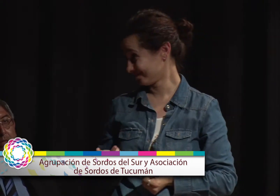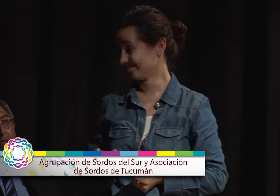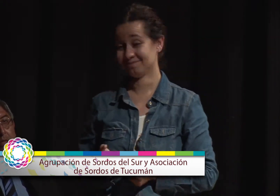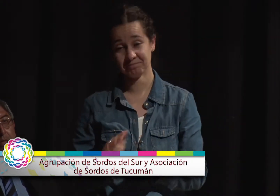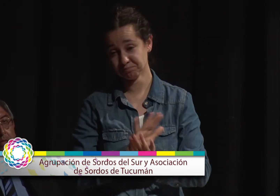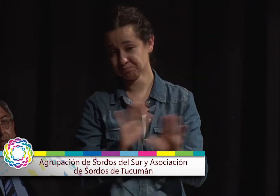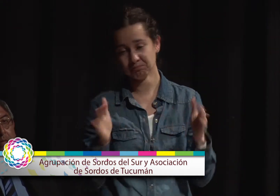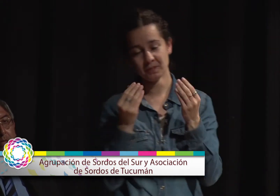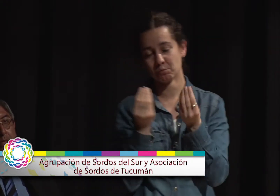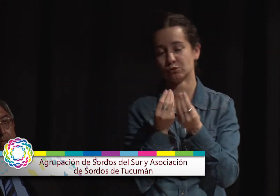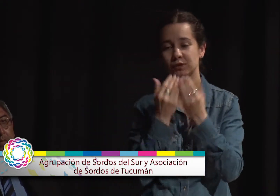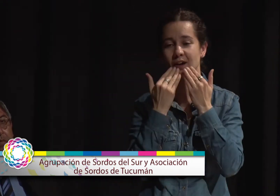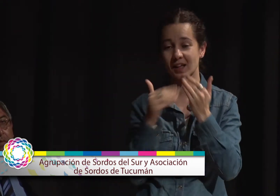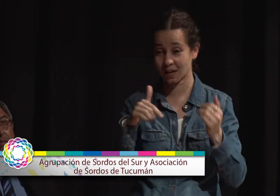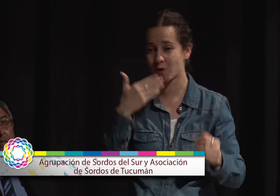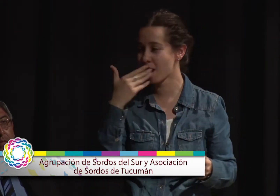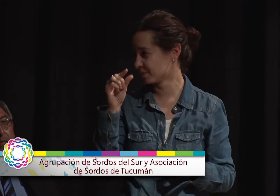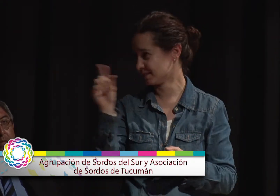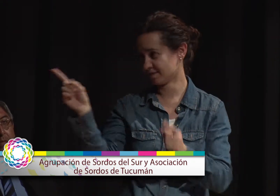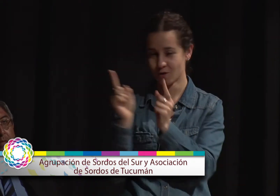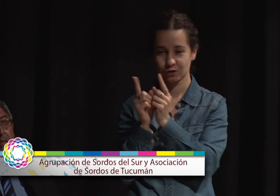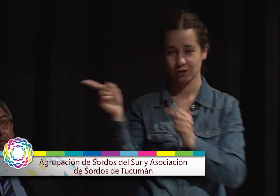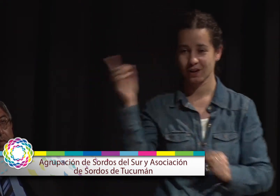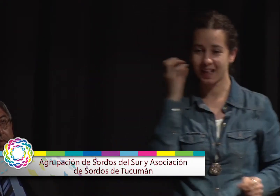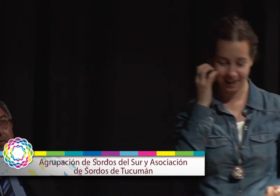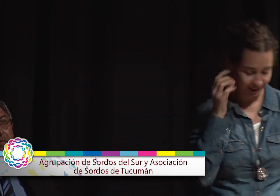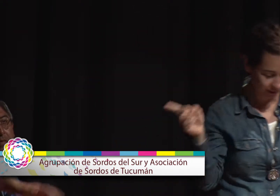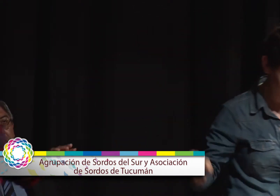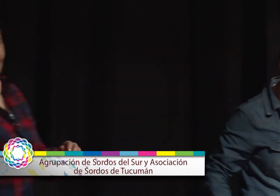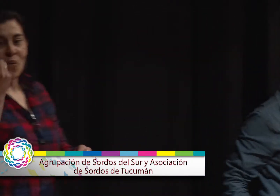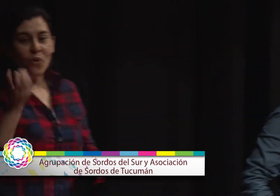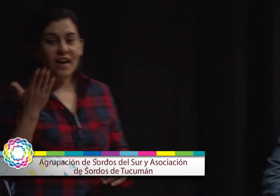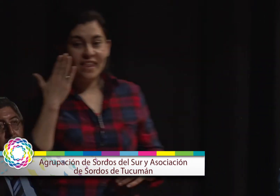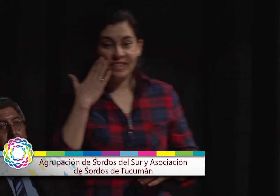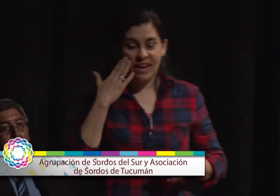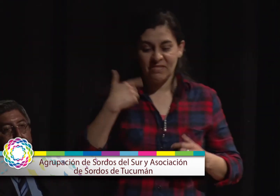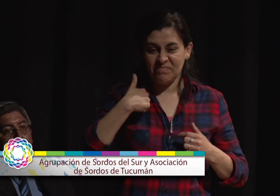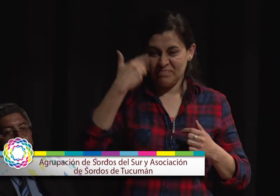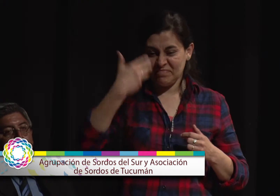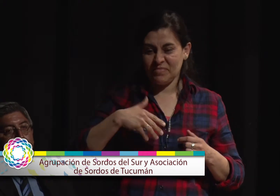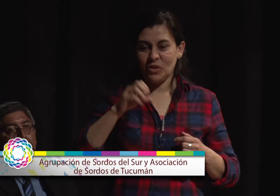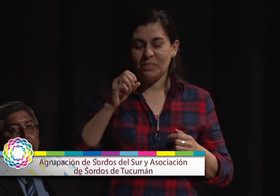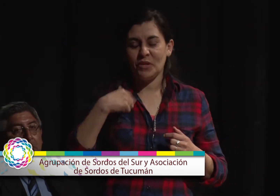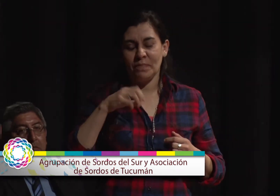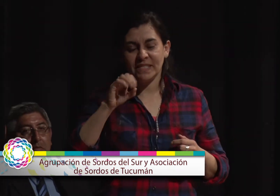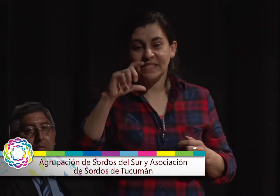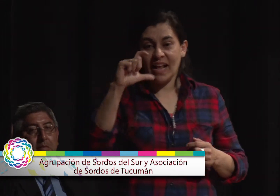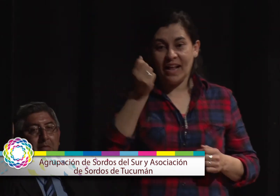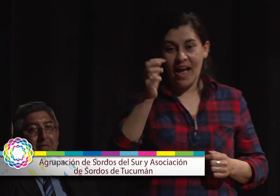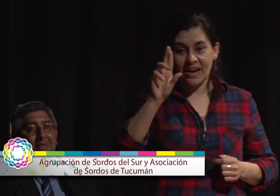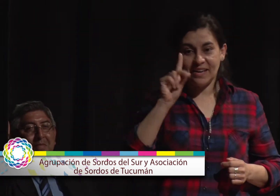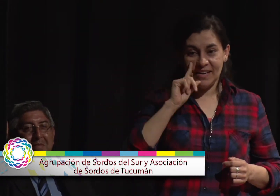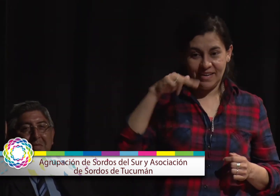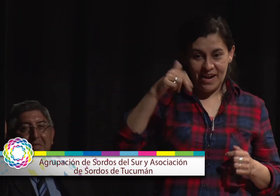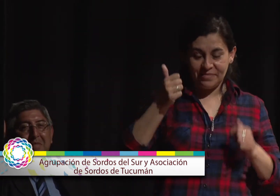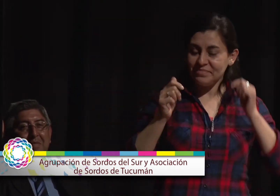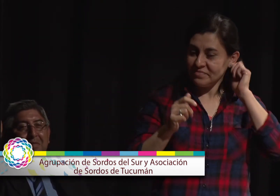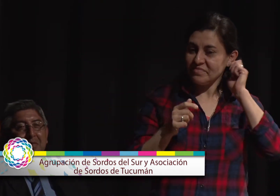esto tenga más fuerza, que tenga más poder. Muchas gracias. Ahora va a hablar mi compañera. Buenas tardes. Mi nombre es